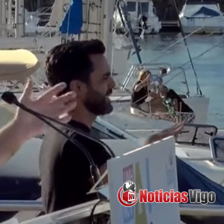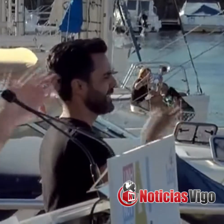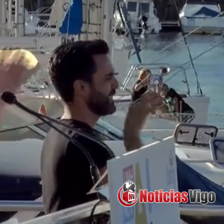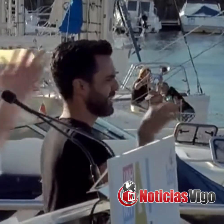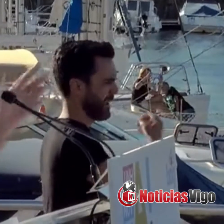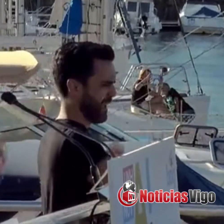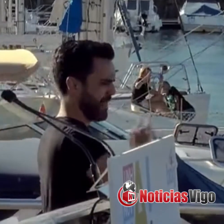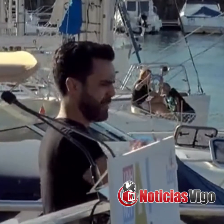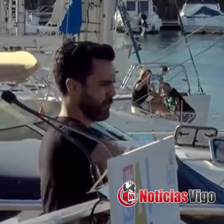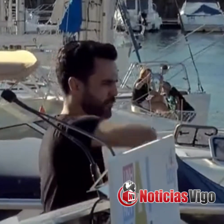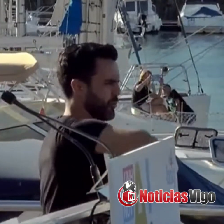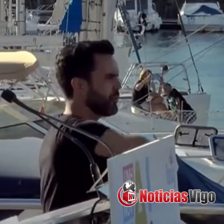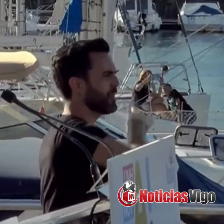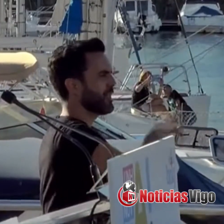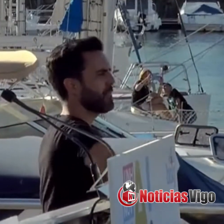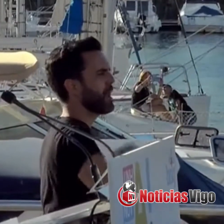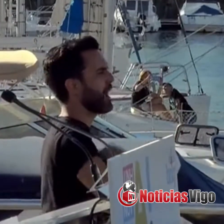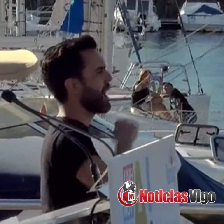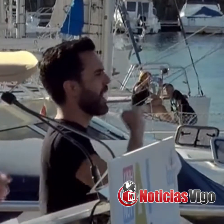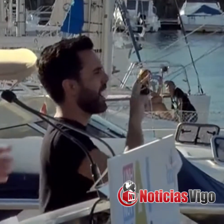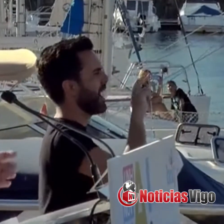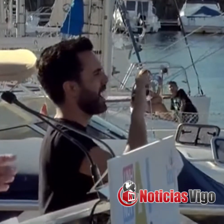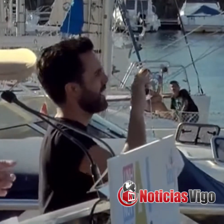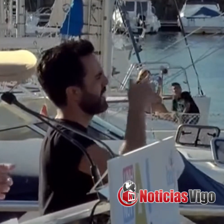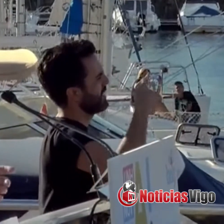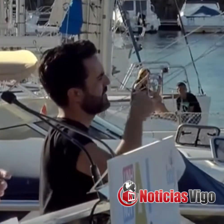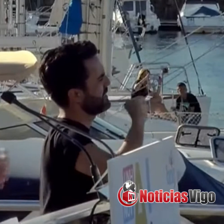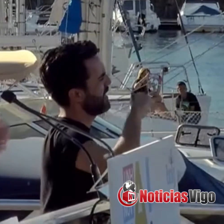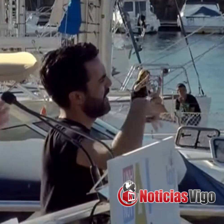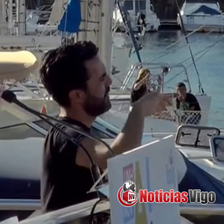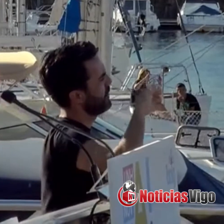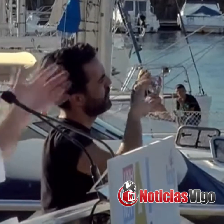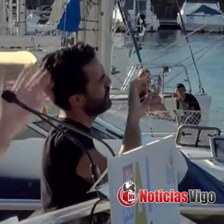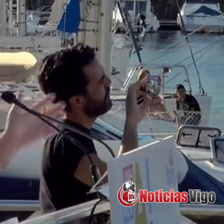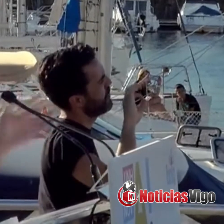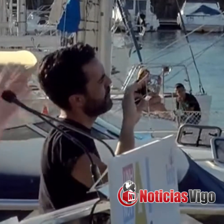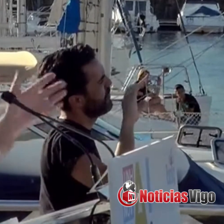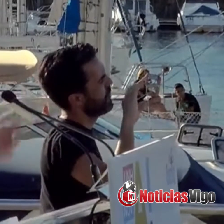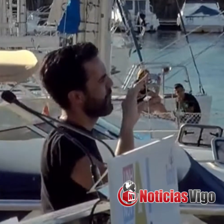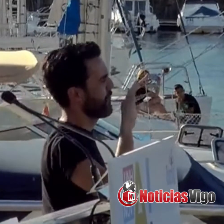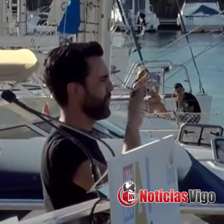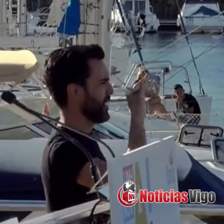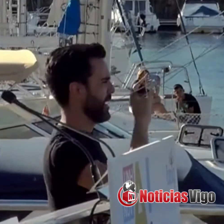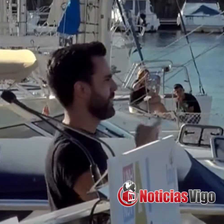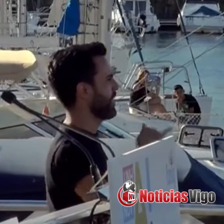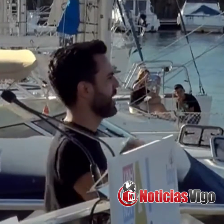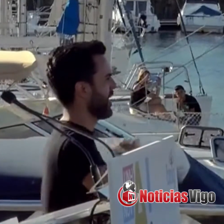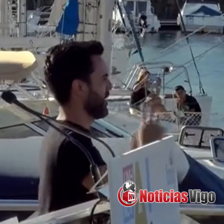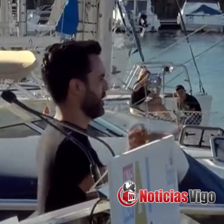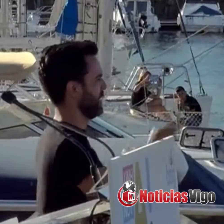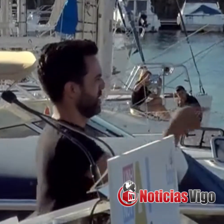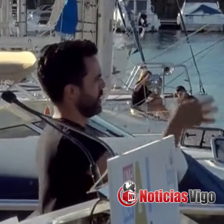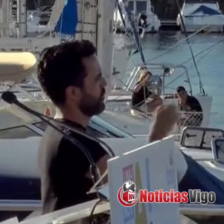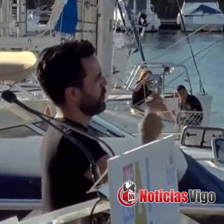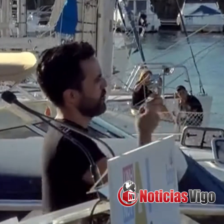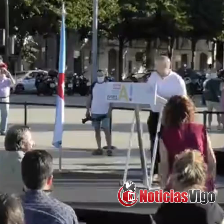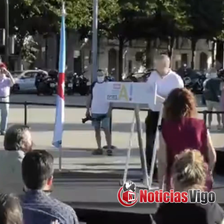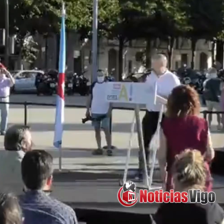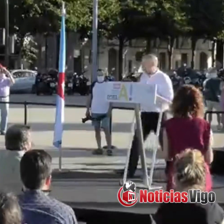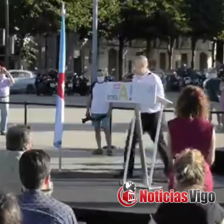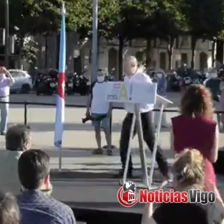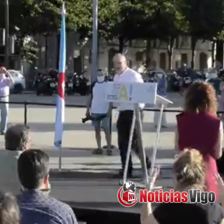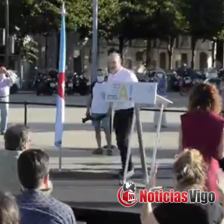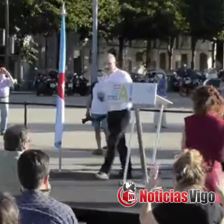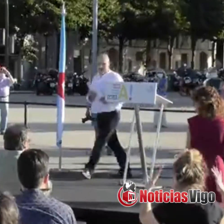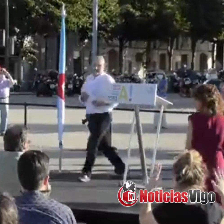e a escolla que fixo Alexandra Fernández, candidata número 3 do BNG pola provincia de Pontevedra. Con ela vos deixo.